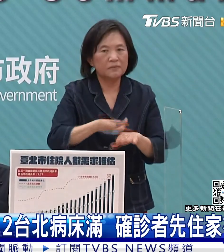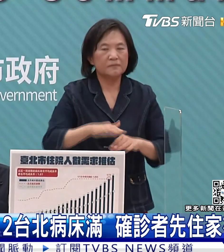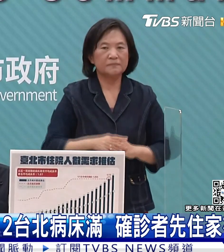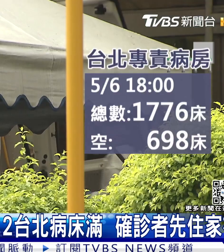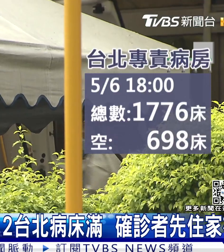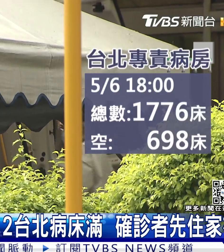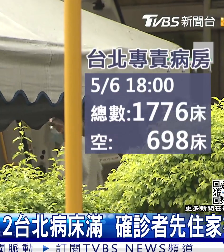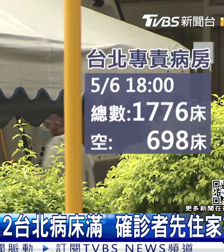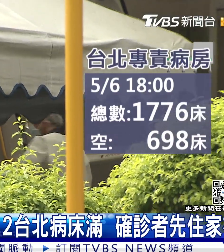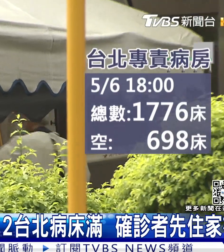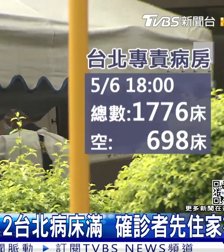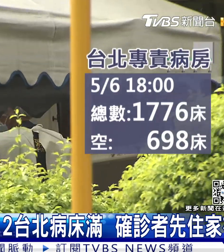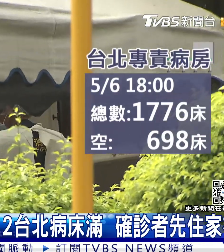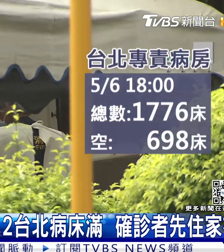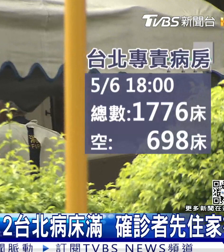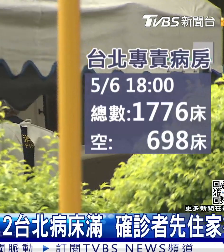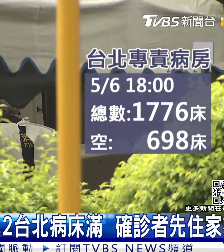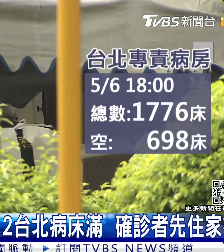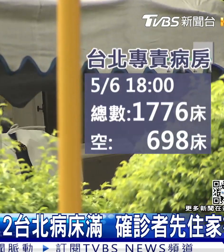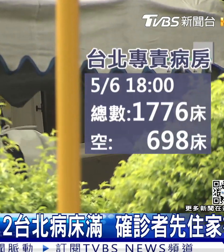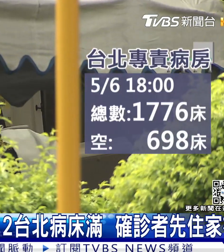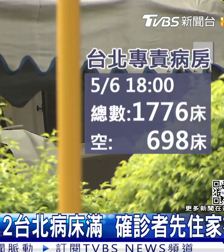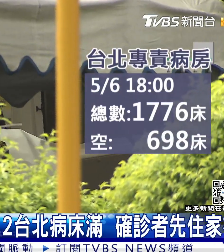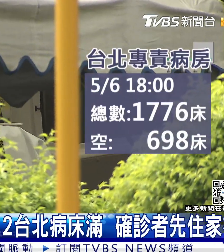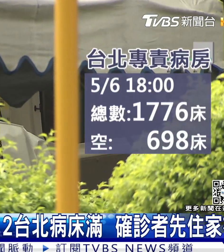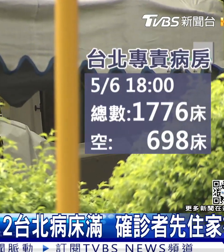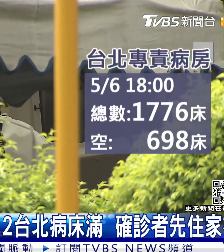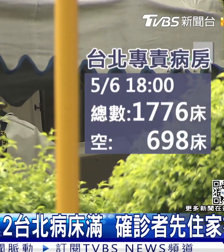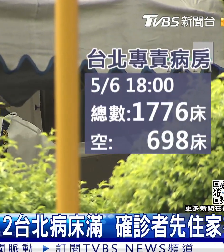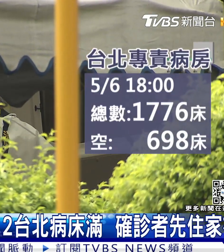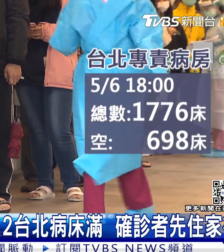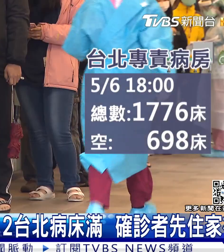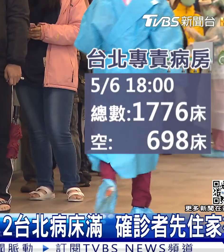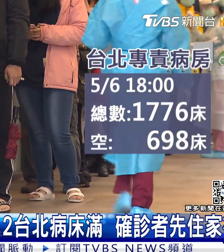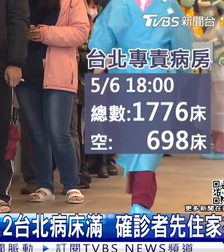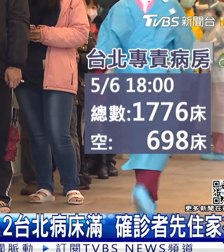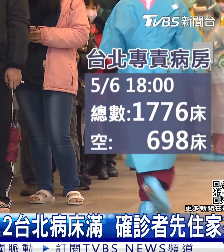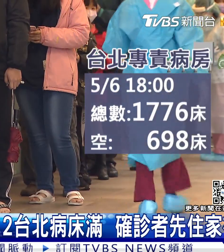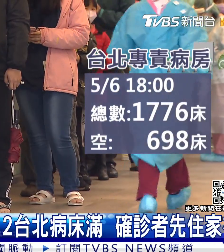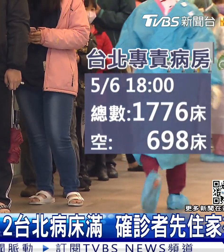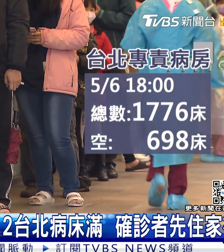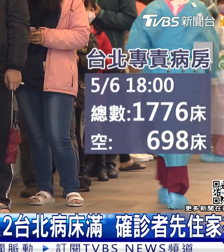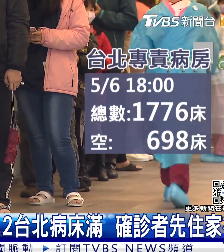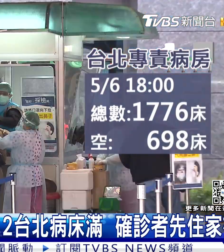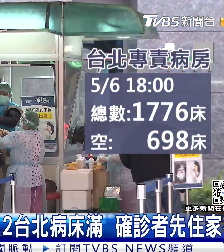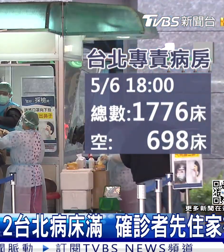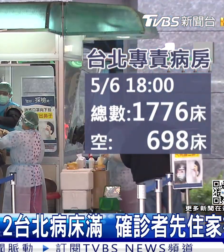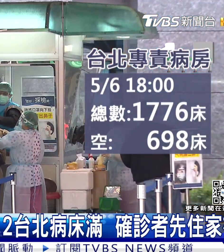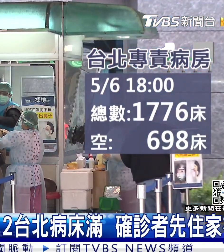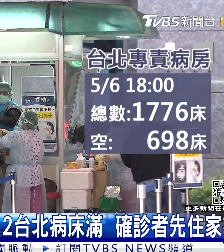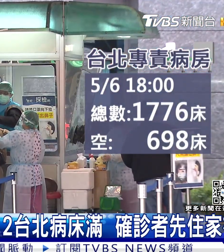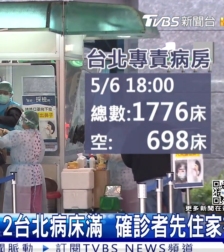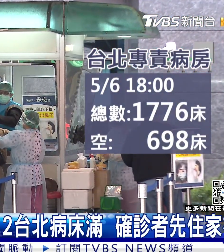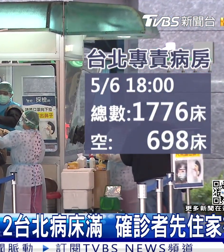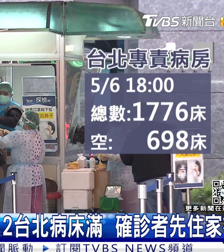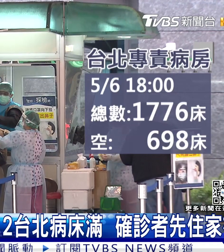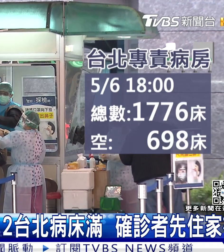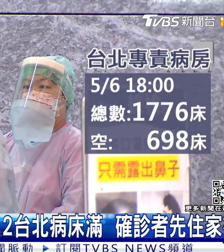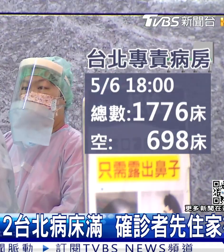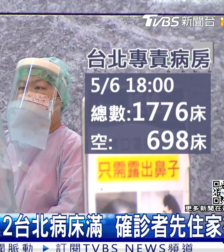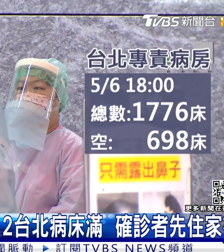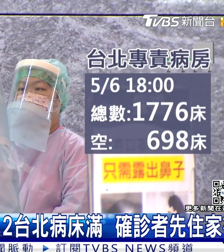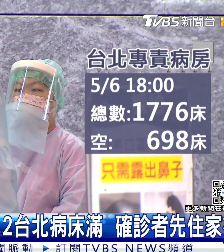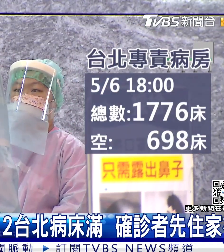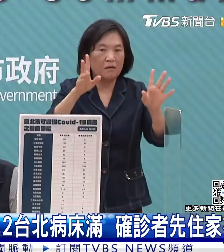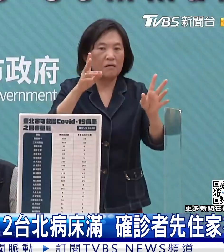就不够，1776床只剩698张是空的。市长柯文哲要应付5月16号后的洪